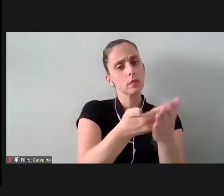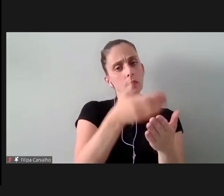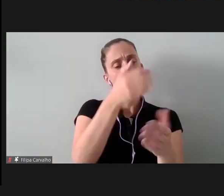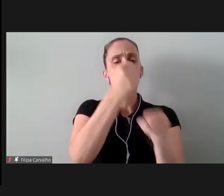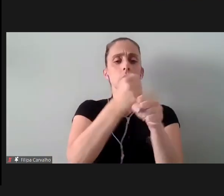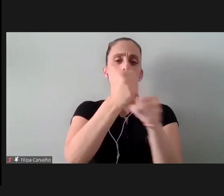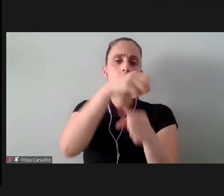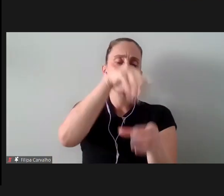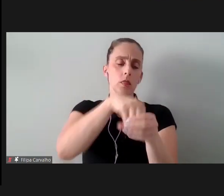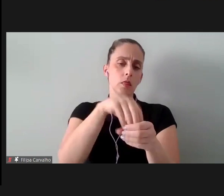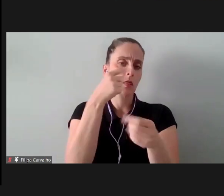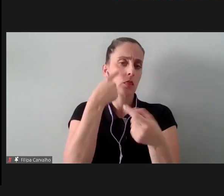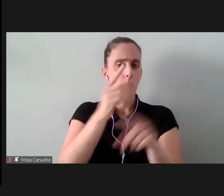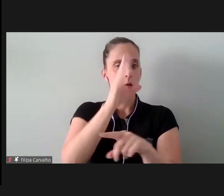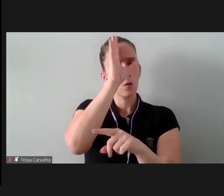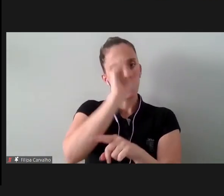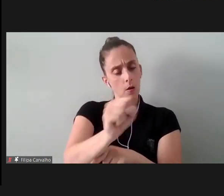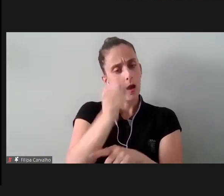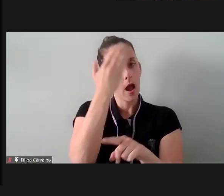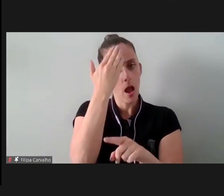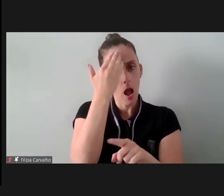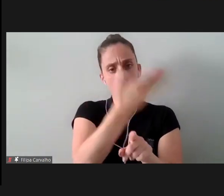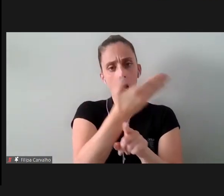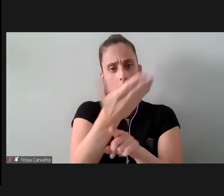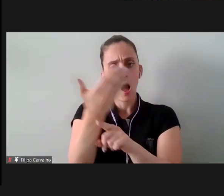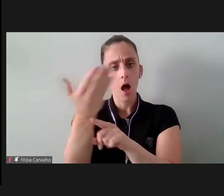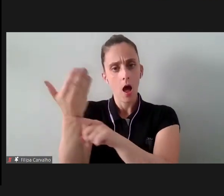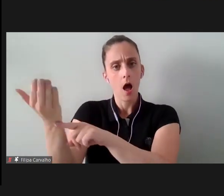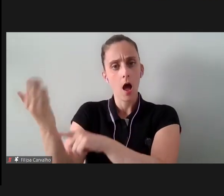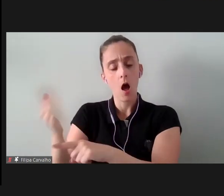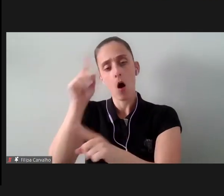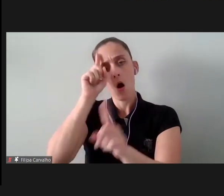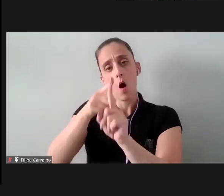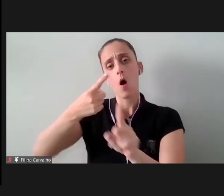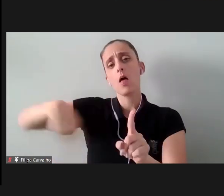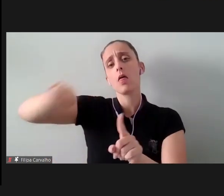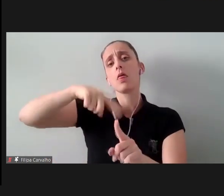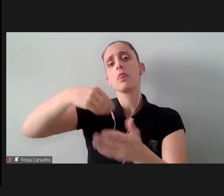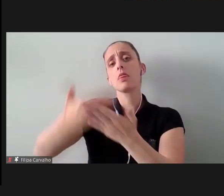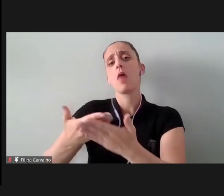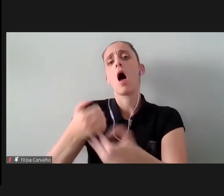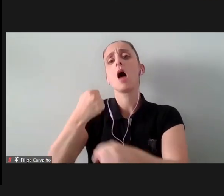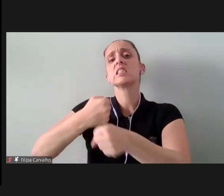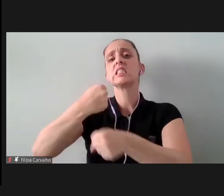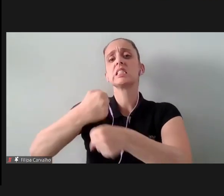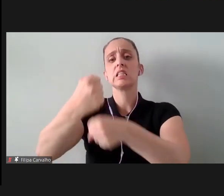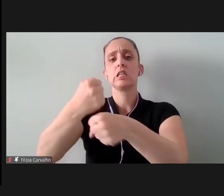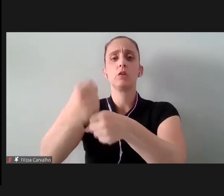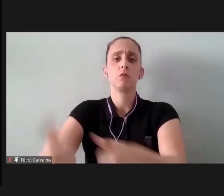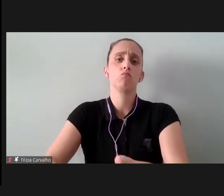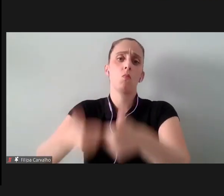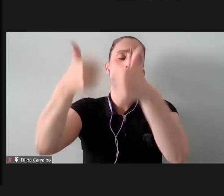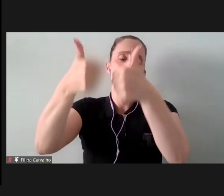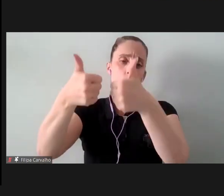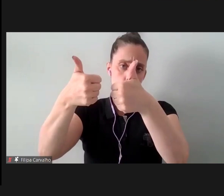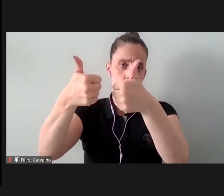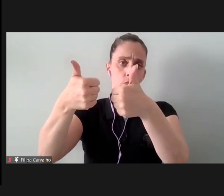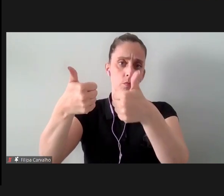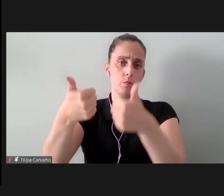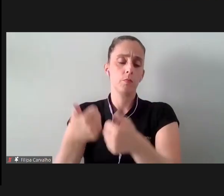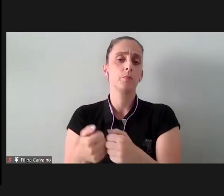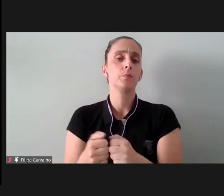capacitação dos funcionários públicos para podermos ter um serviço de melhor qualidade.